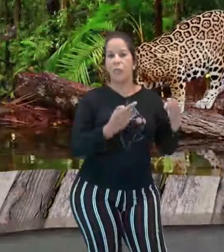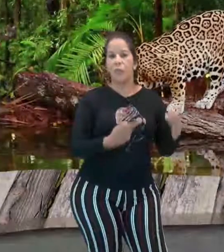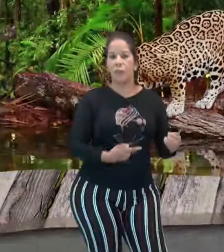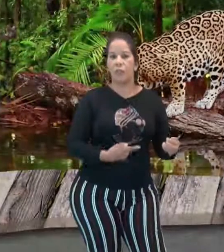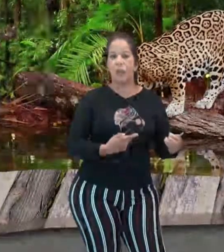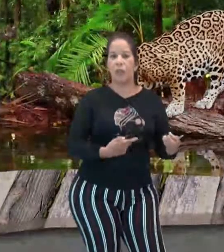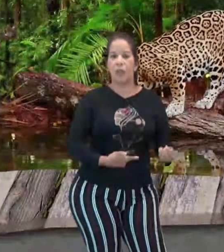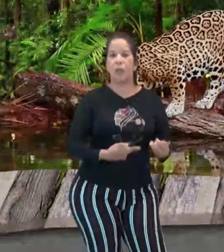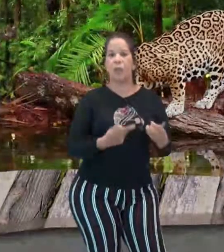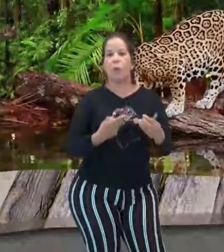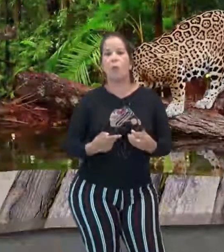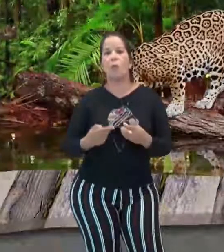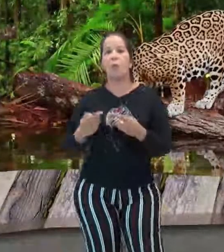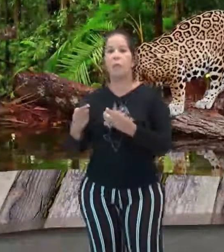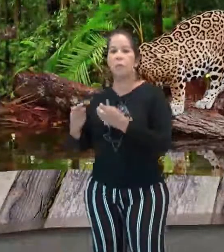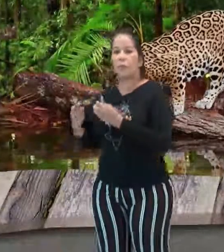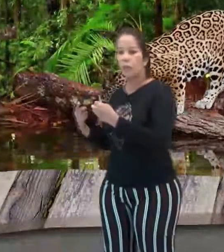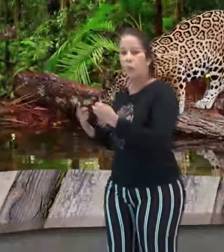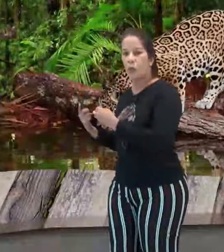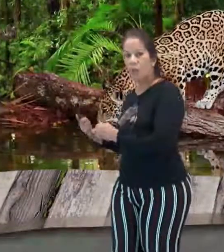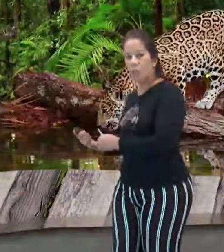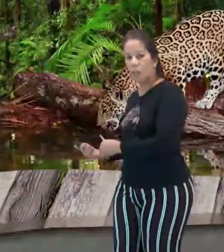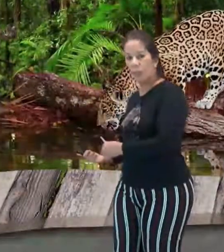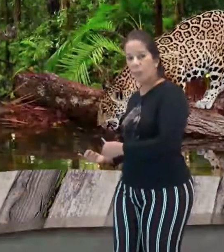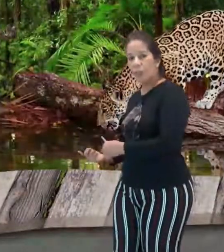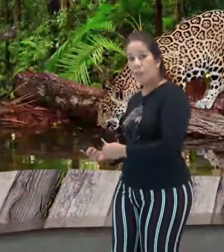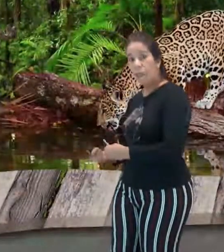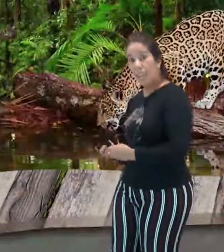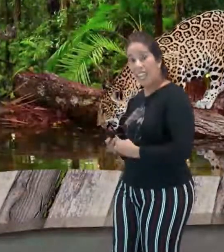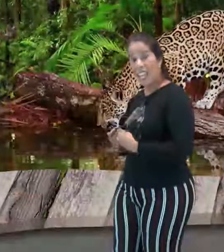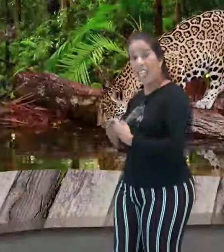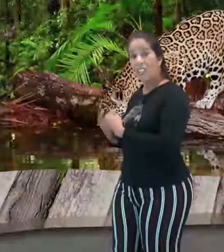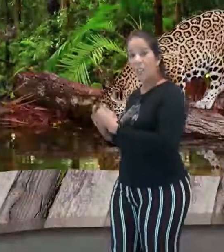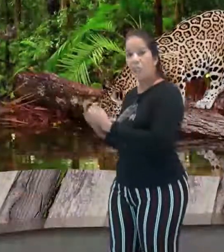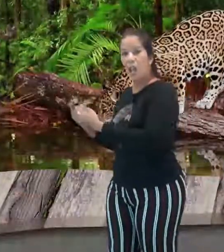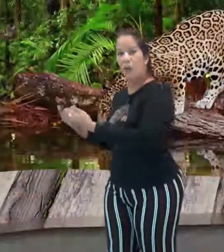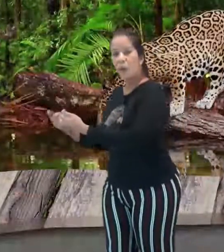desse ovócito secundário com o espermatozoide que foi